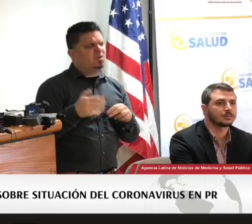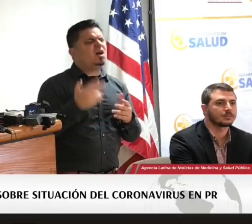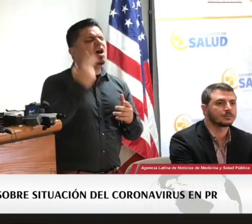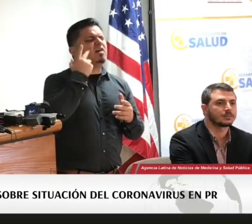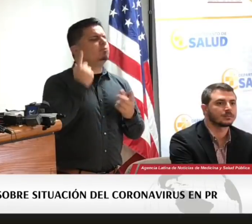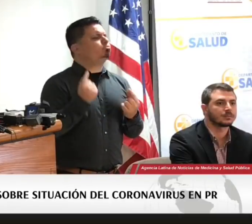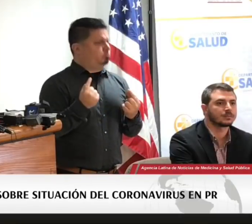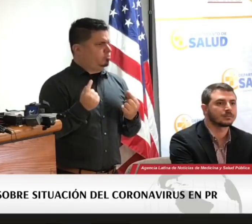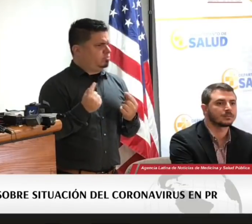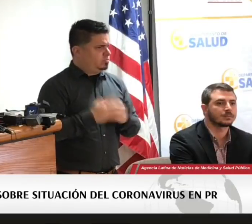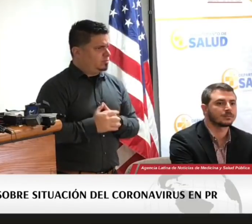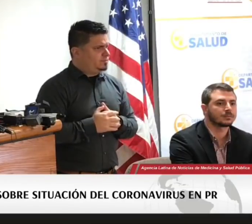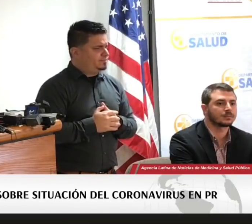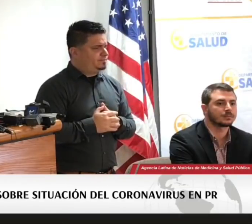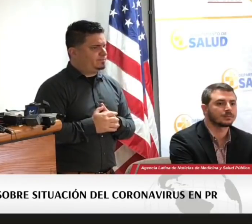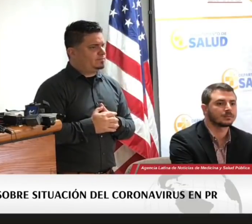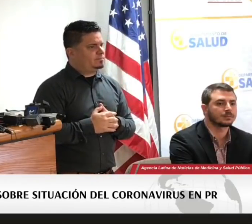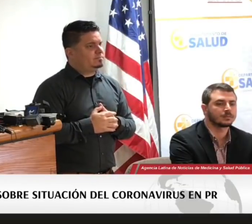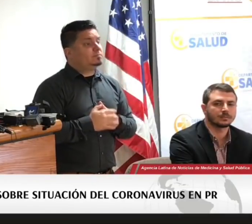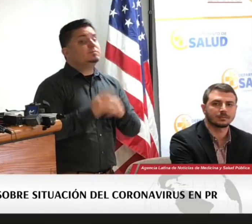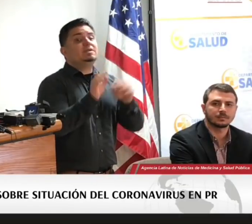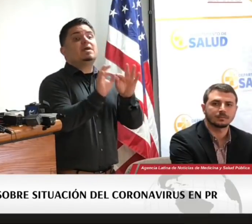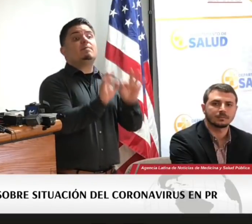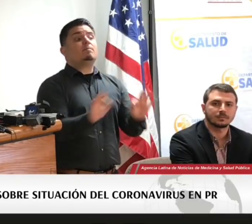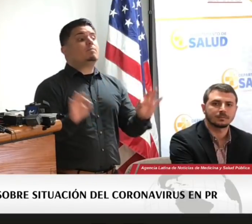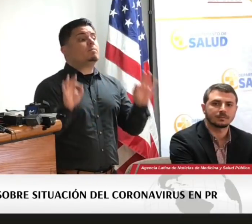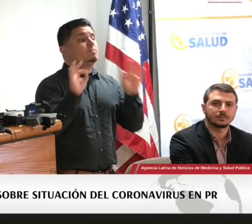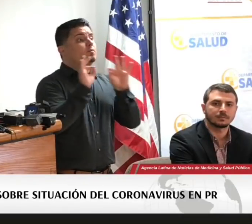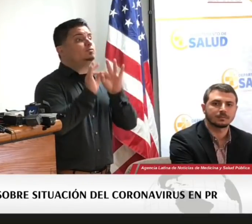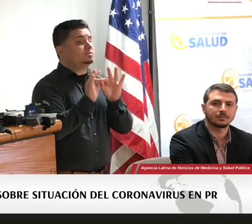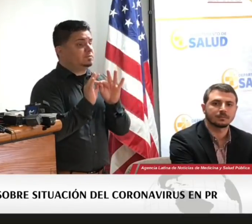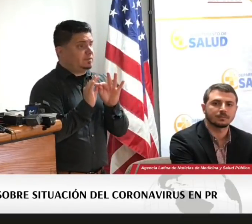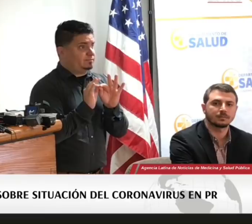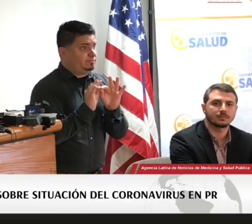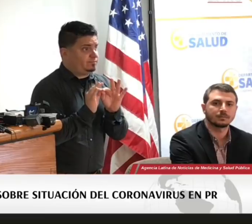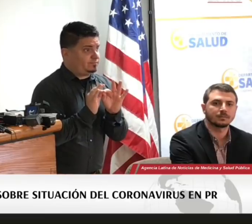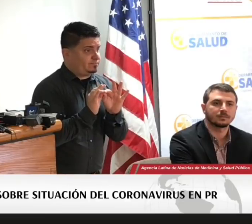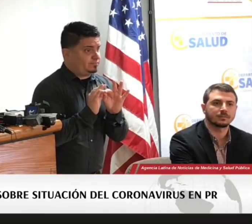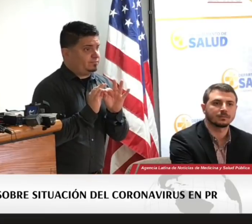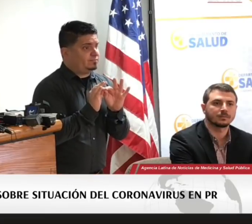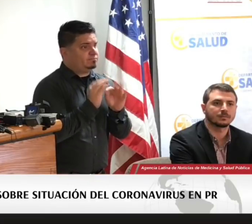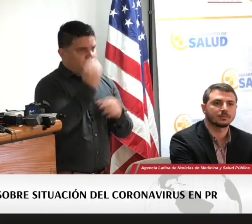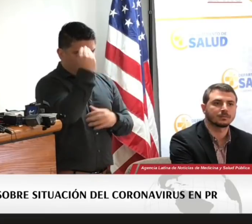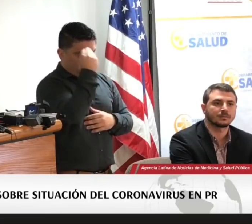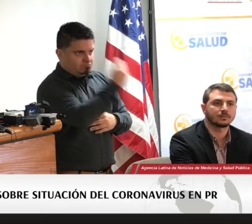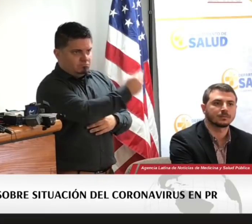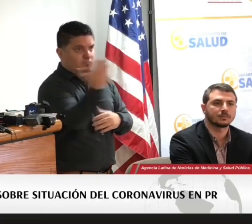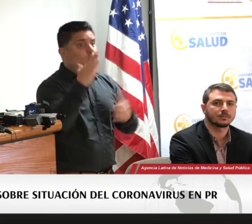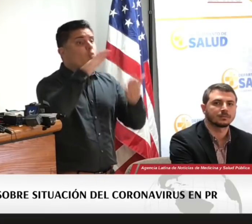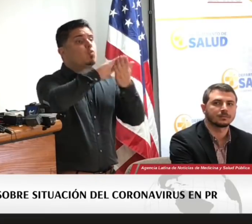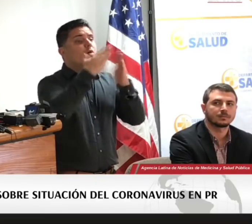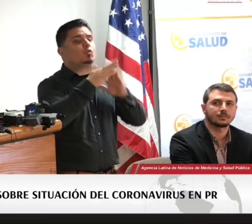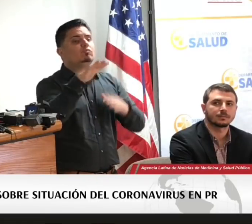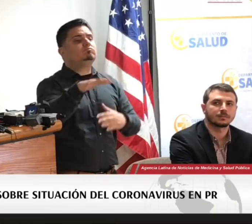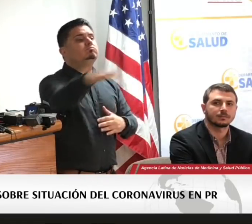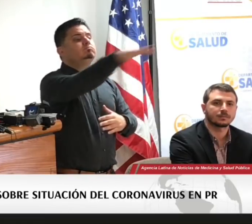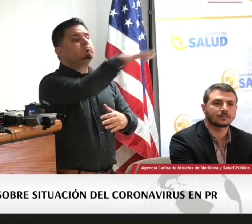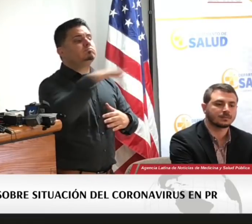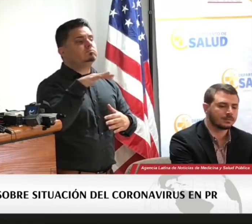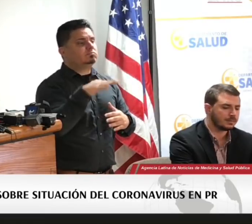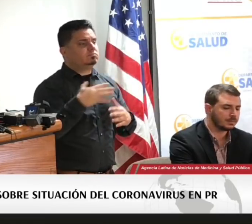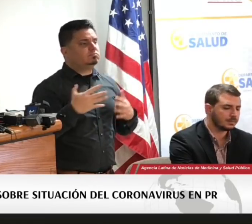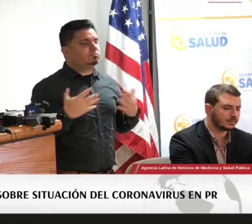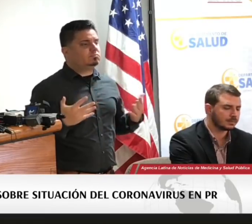De igual manera, es importante que le informe a nuestro pueblo que de manera